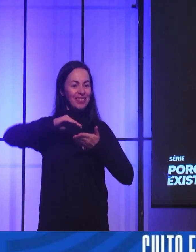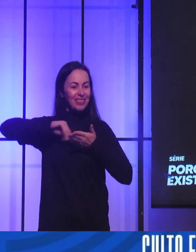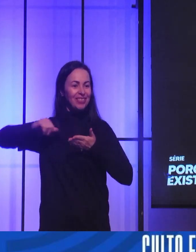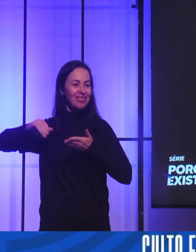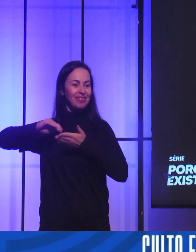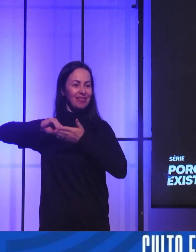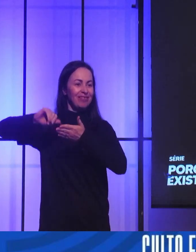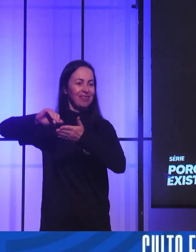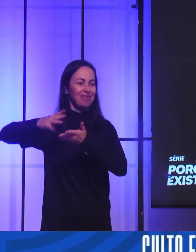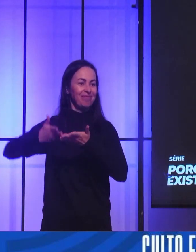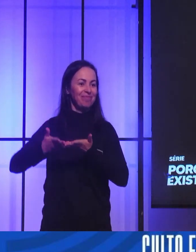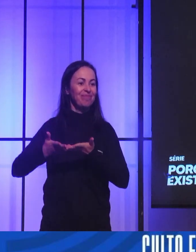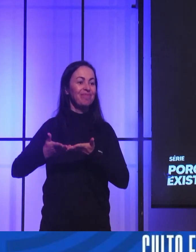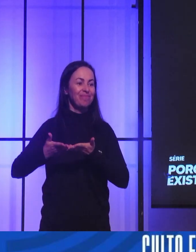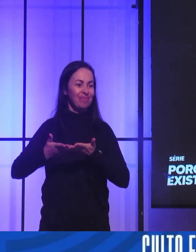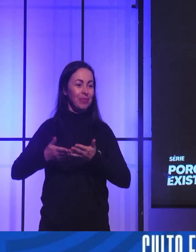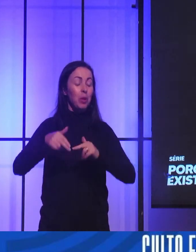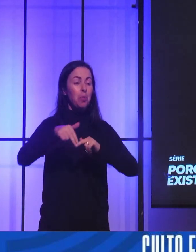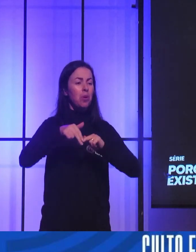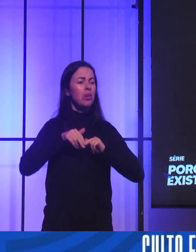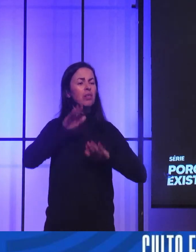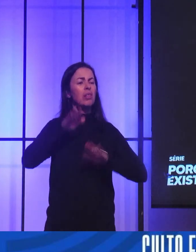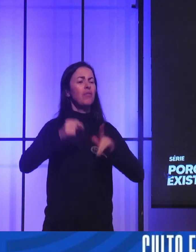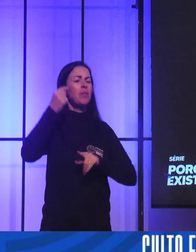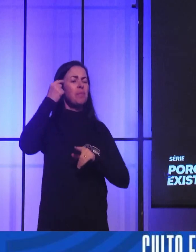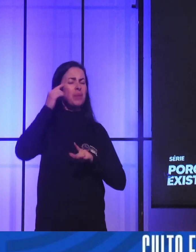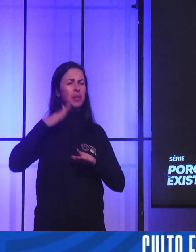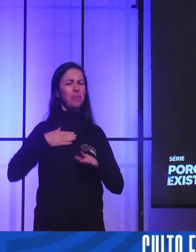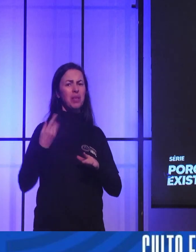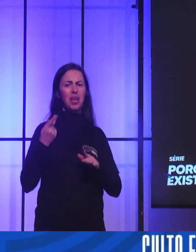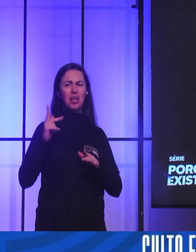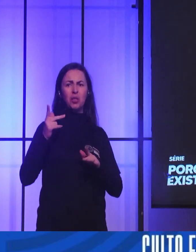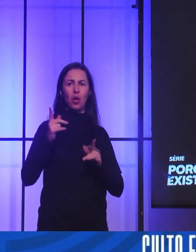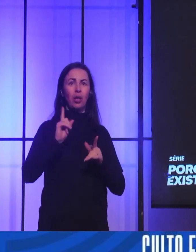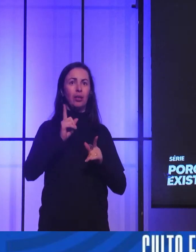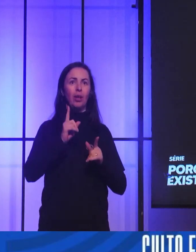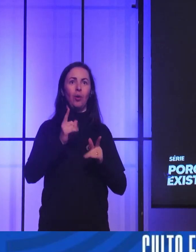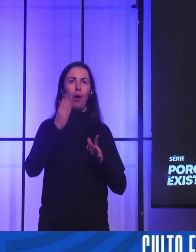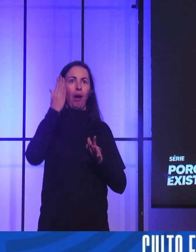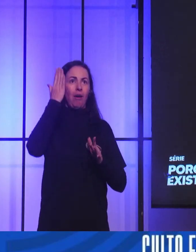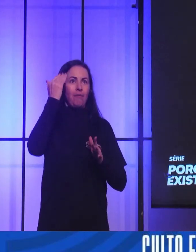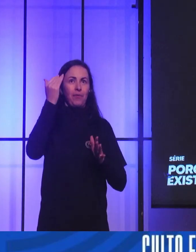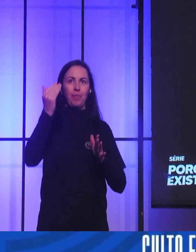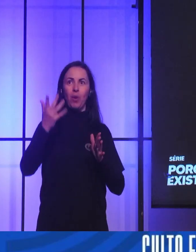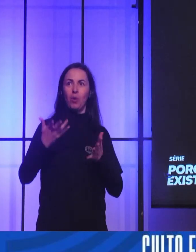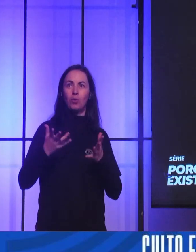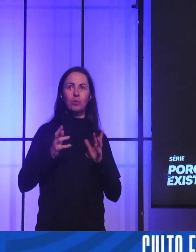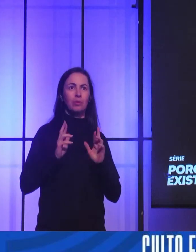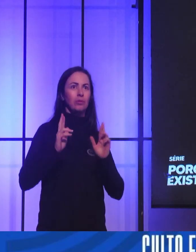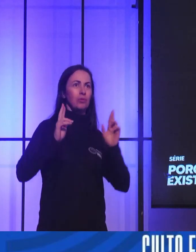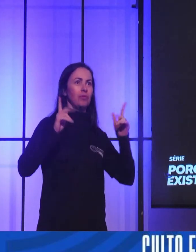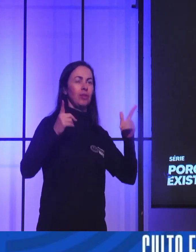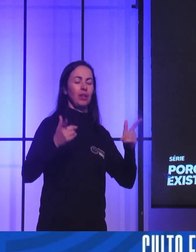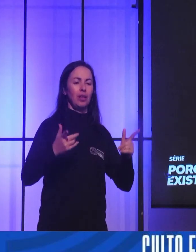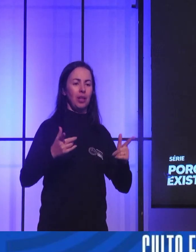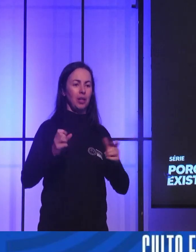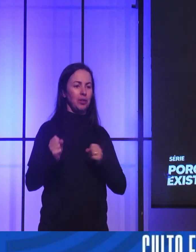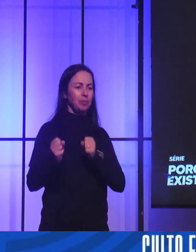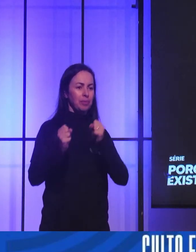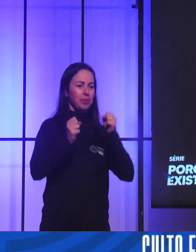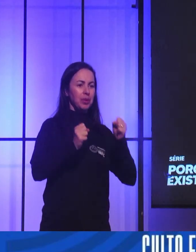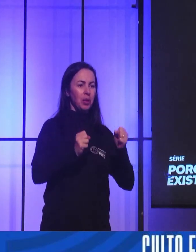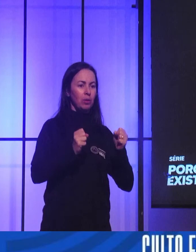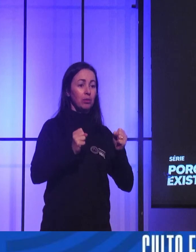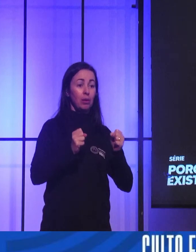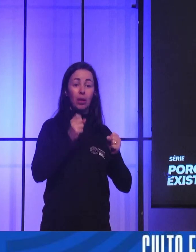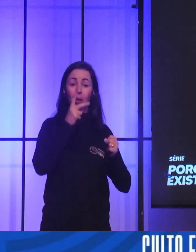Mesmo que você não ache a sua história tão dramática, não ache a sua história tão poderosa,